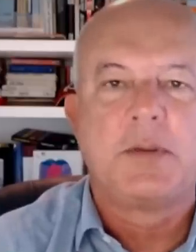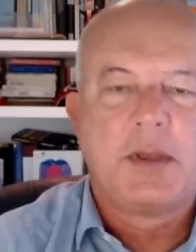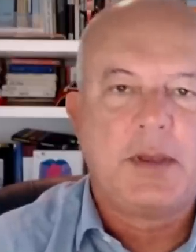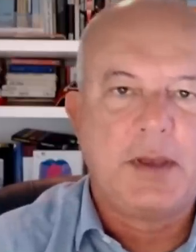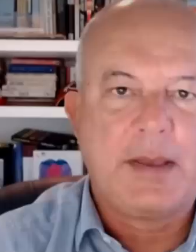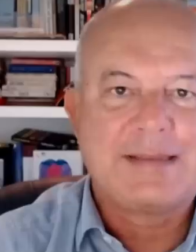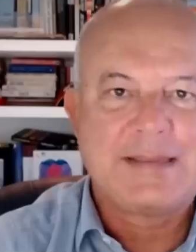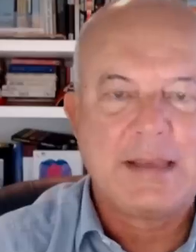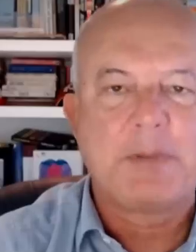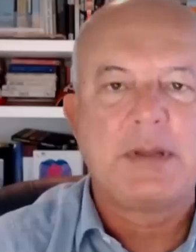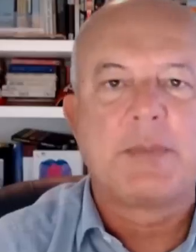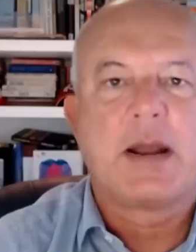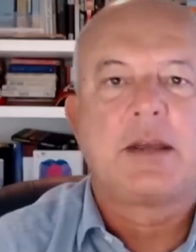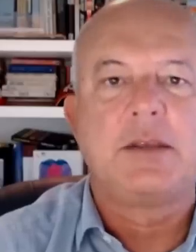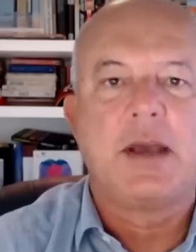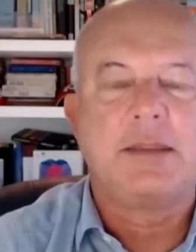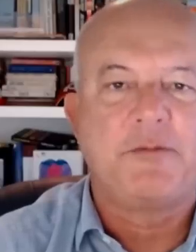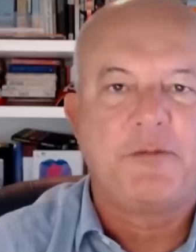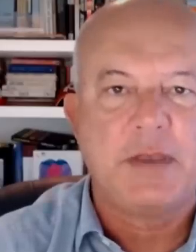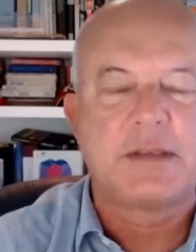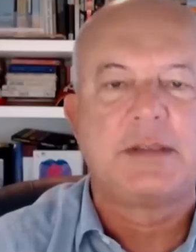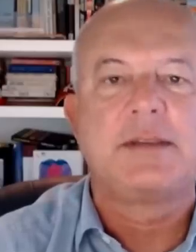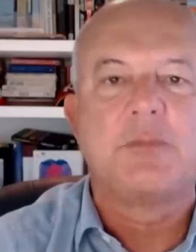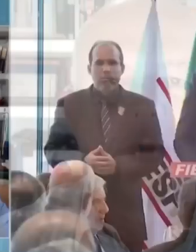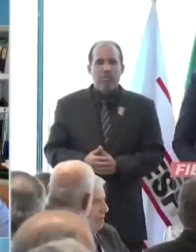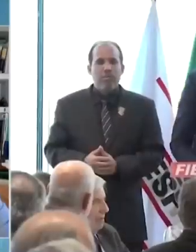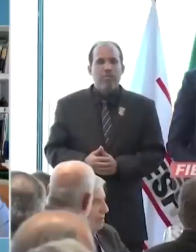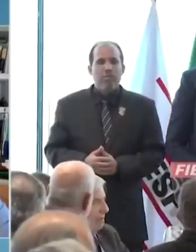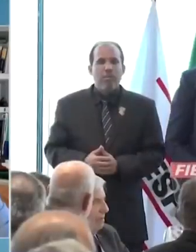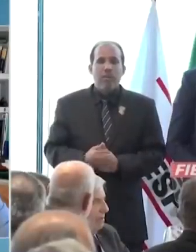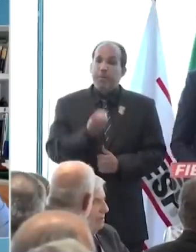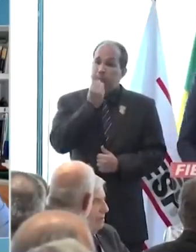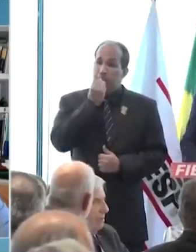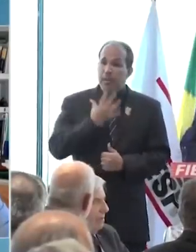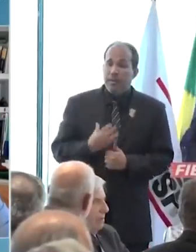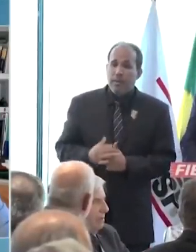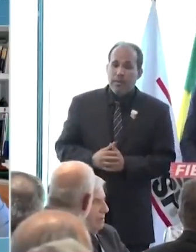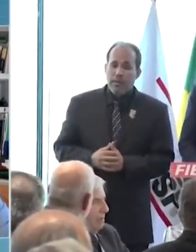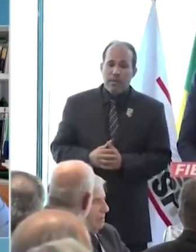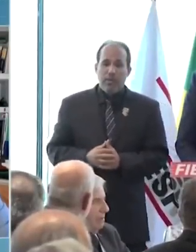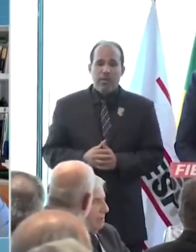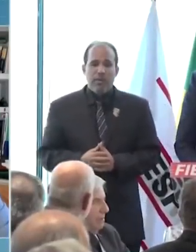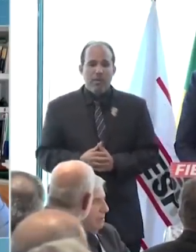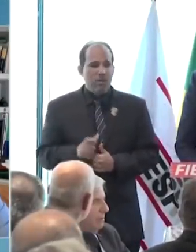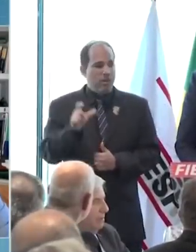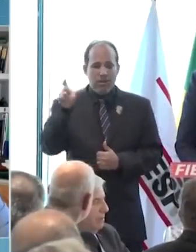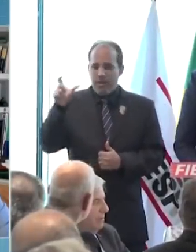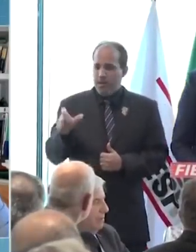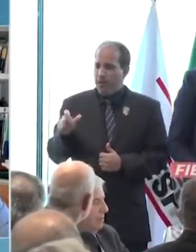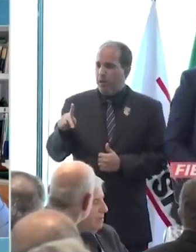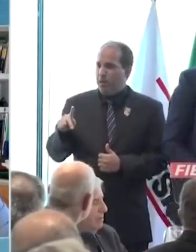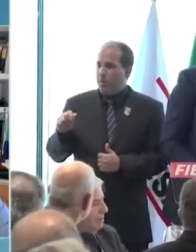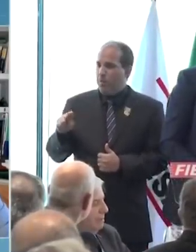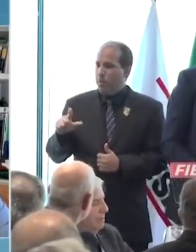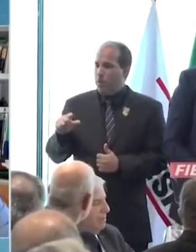importante é sempre lembrar que a defesa da democracia, a defesa das instituições, está